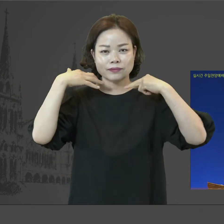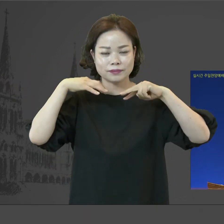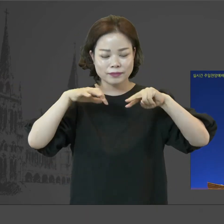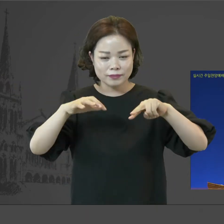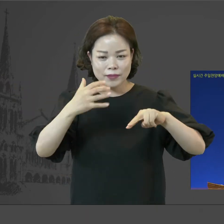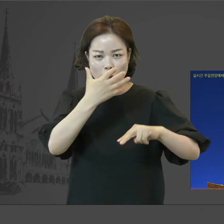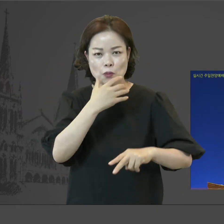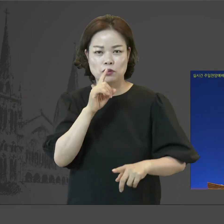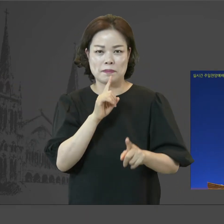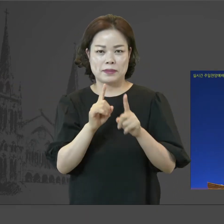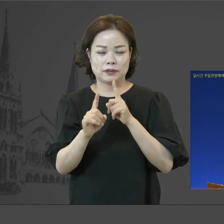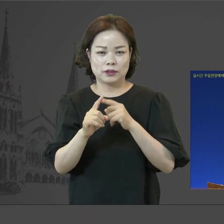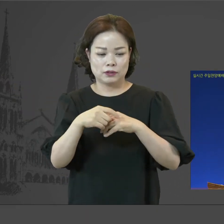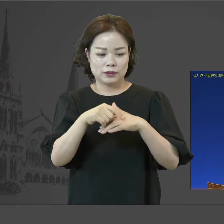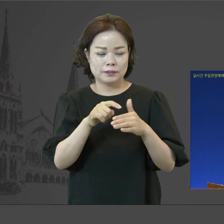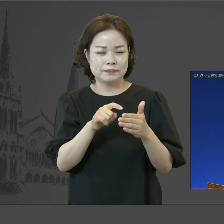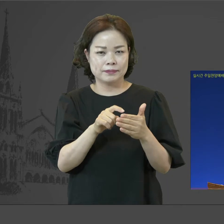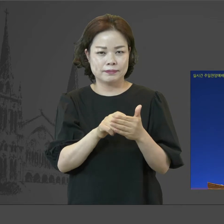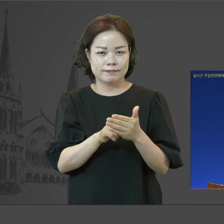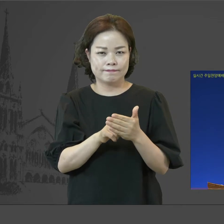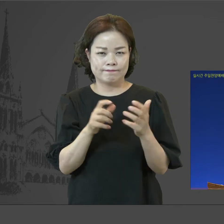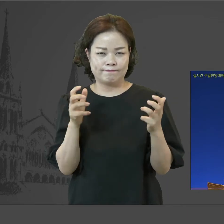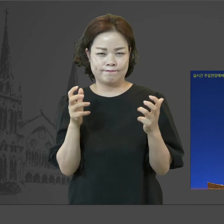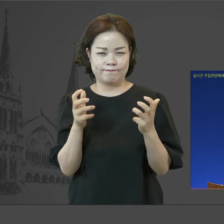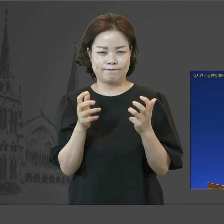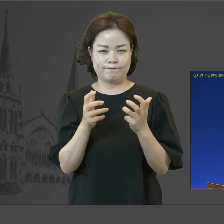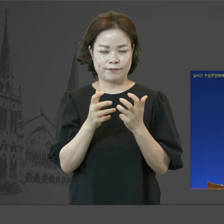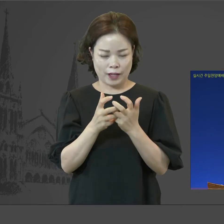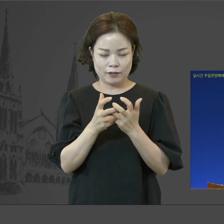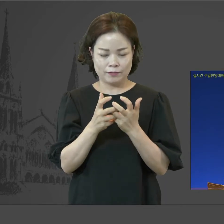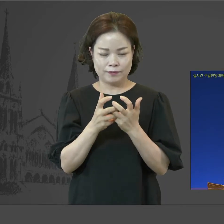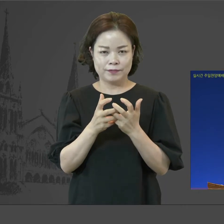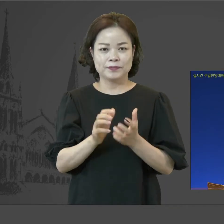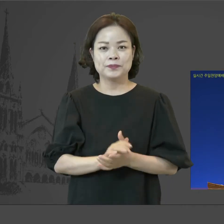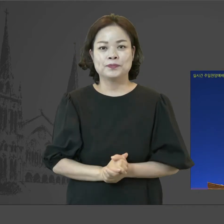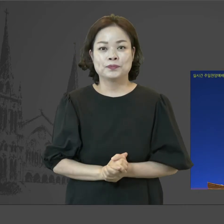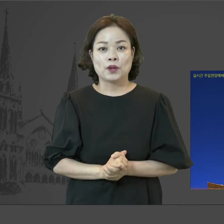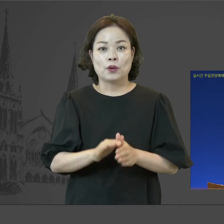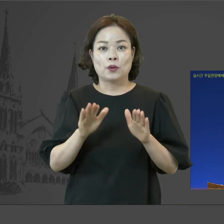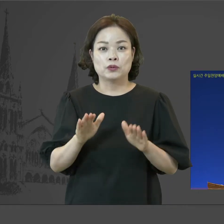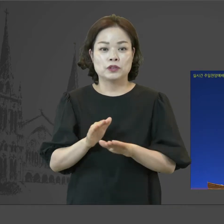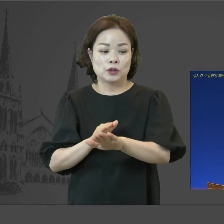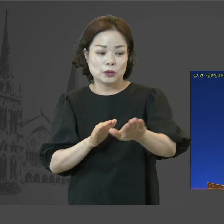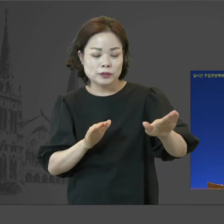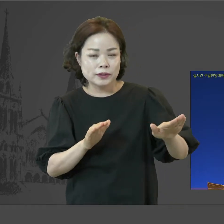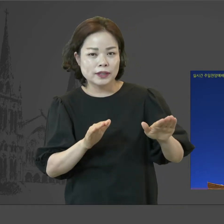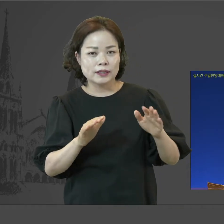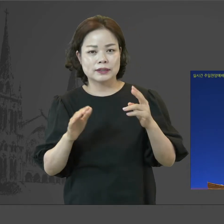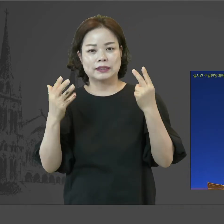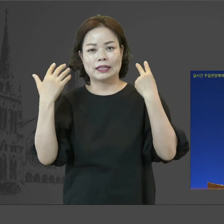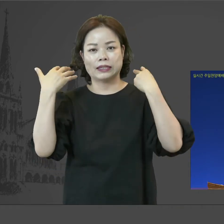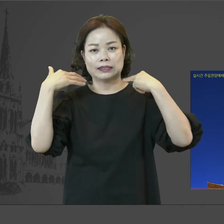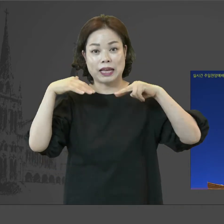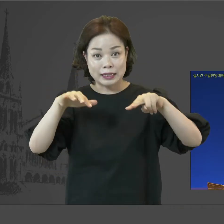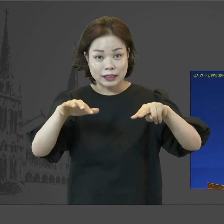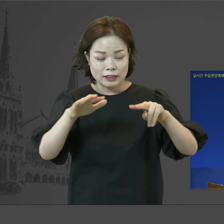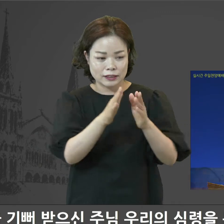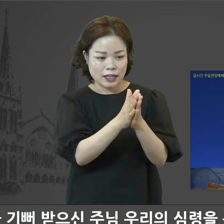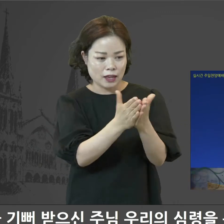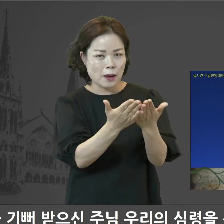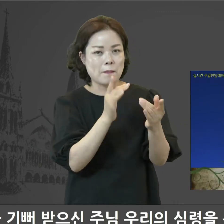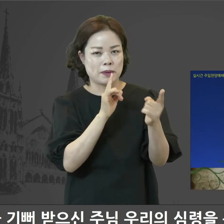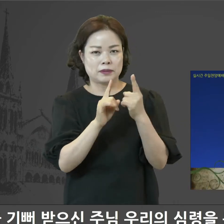말씀으로 우리의 심령을 든든하게 채워주실 줄 믿습니다. 오늘 여러분들과 함께 다니엘서의 말씀을